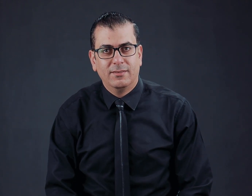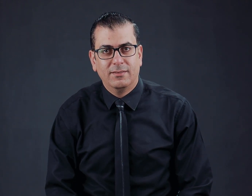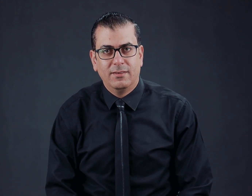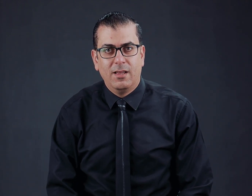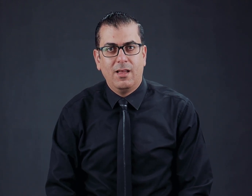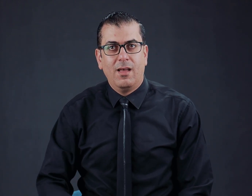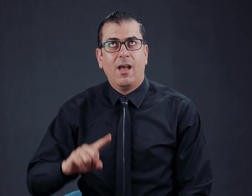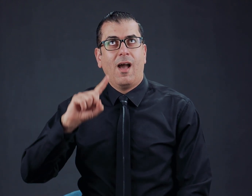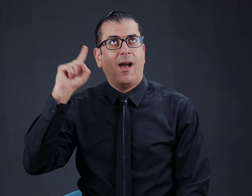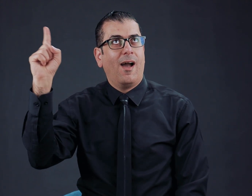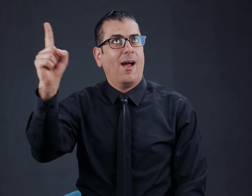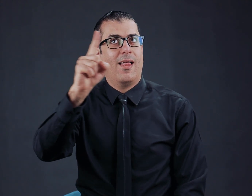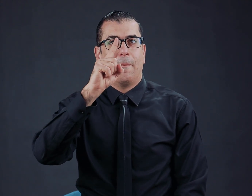عالم،